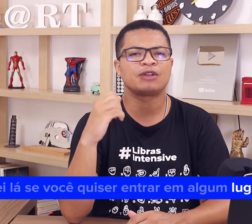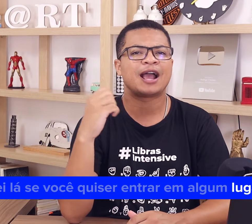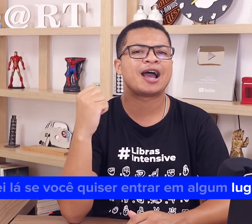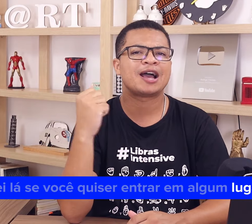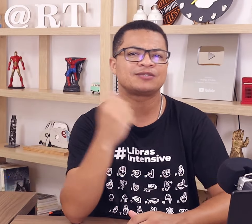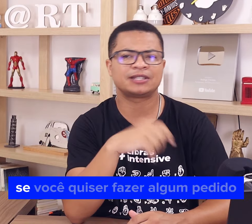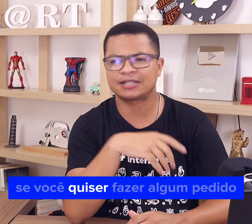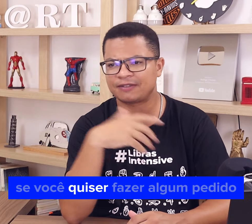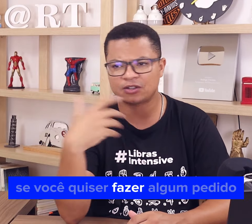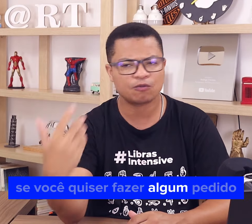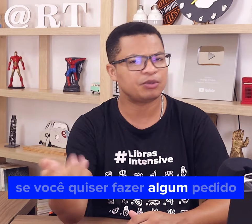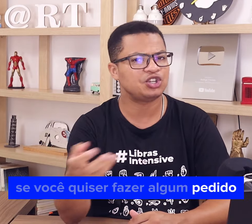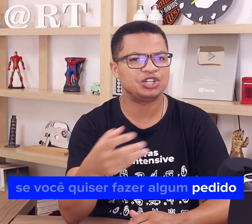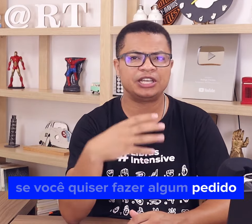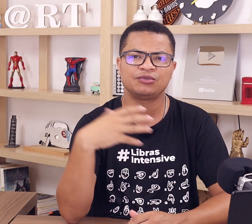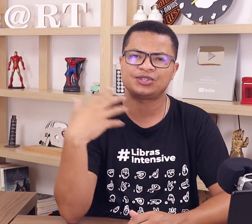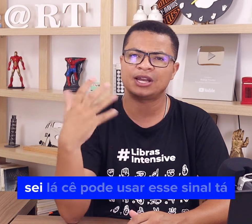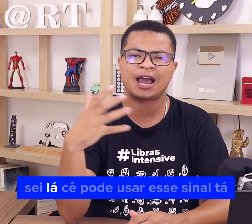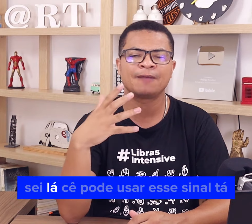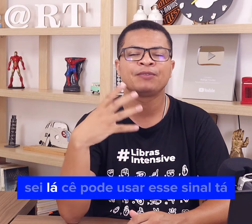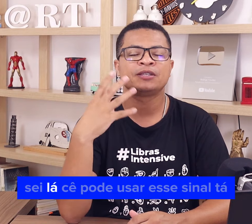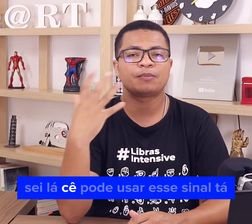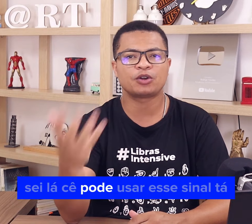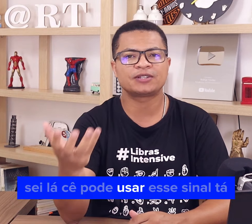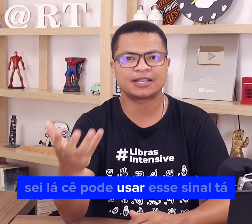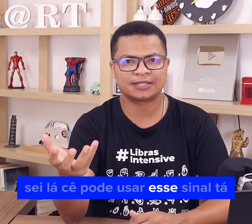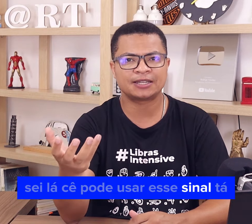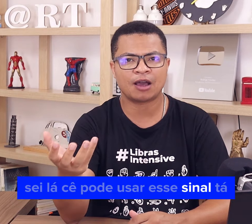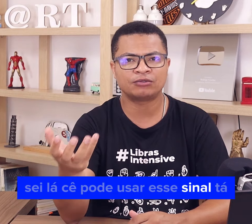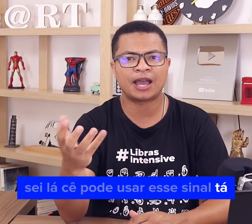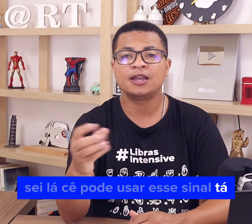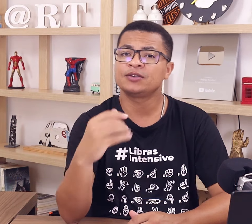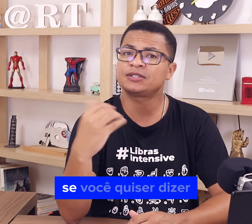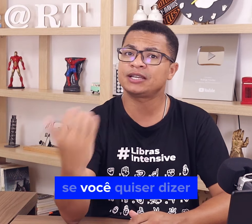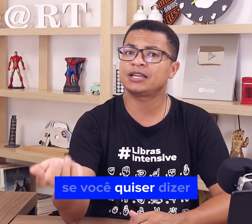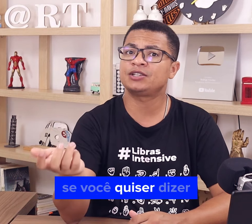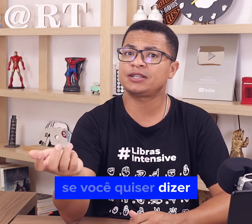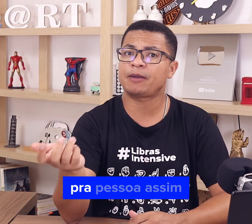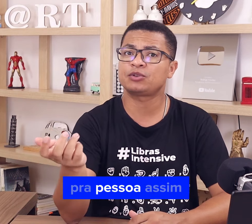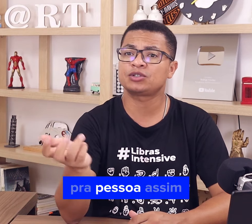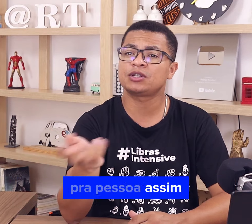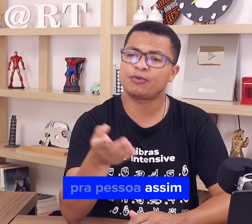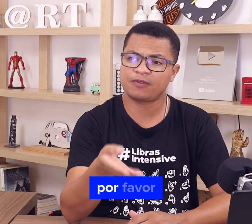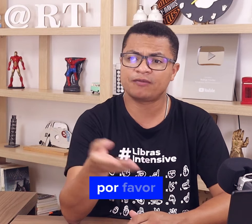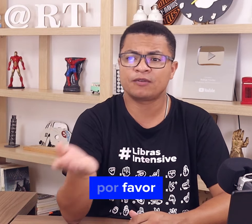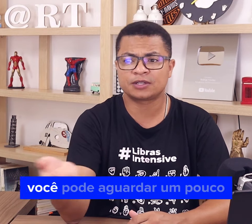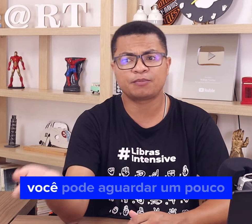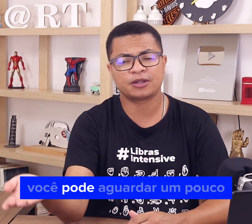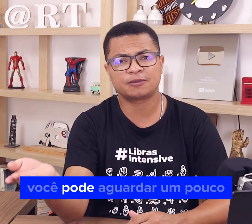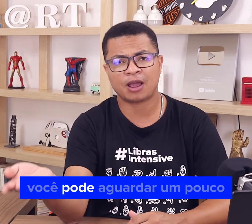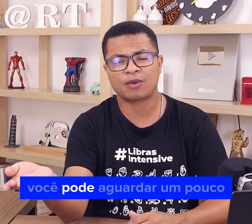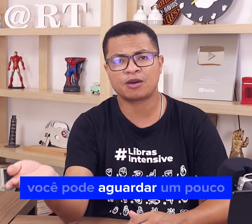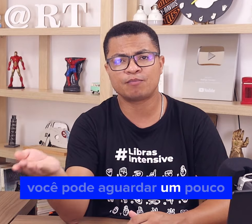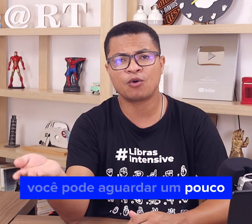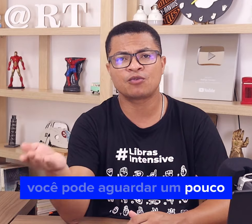lugar, se você quiser fazer algum pedido, sei lá, você pode usar esse sinal, tá? Se você quiser dizer pra pessoa assim, por favor, você pode aguardar um pouco?